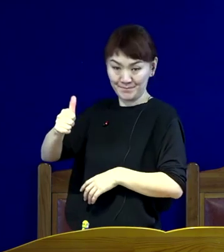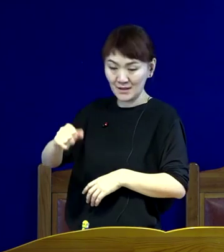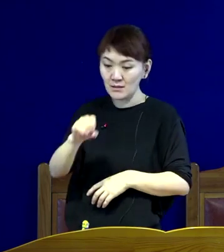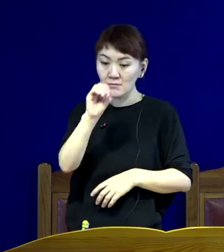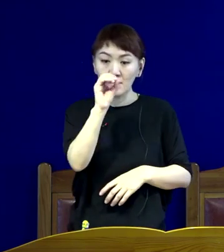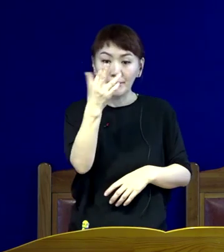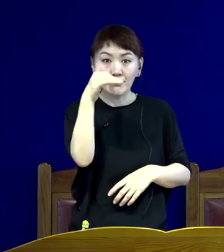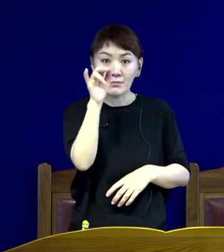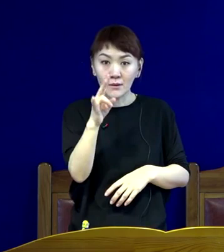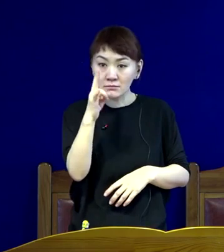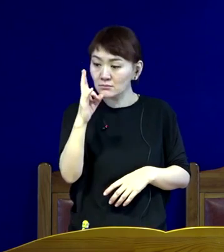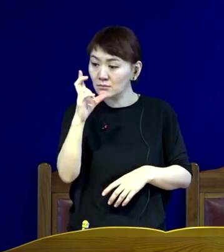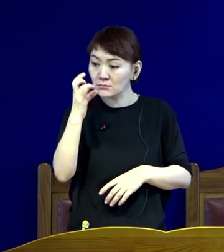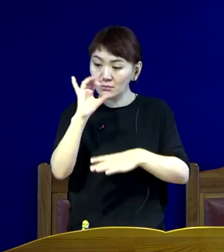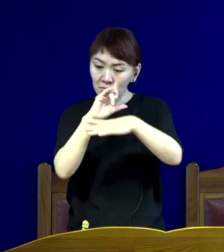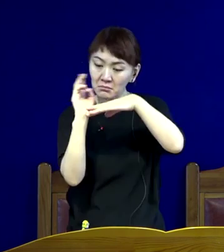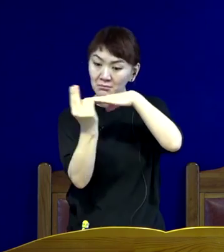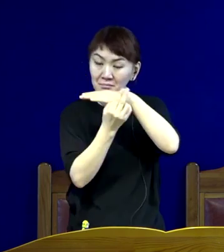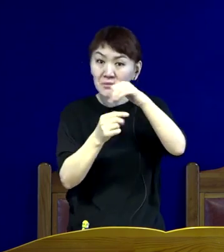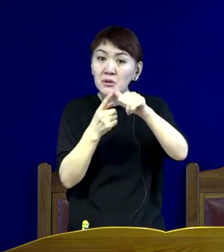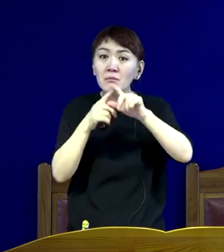утгатай.